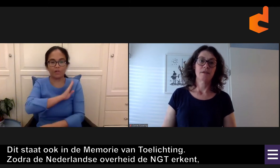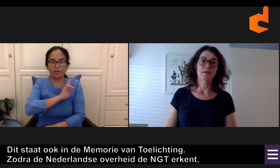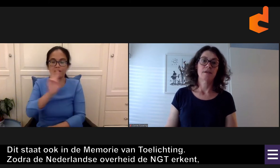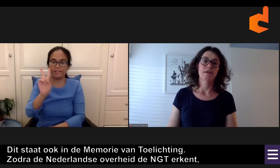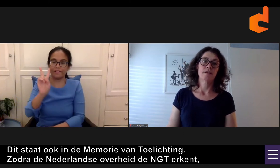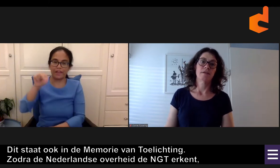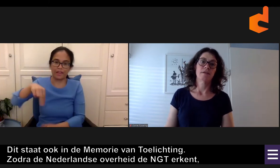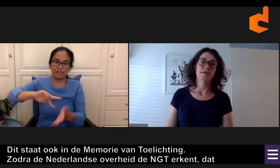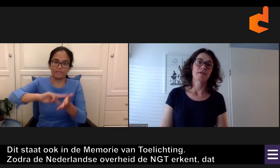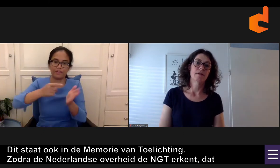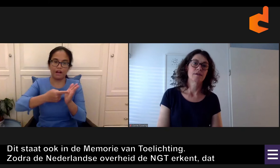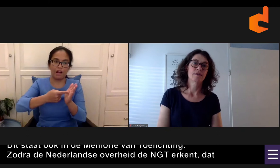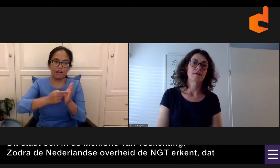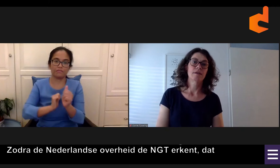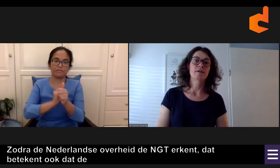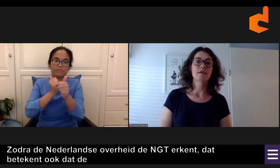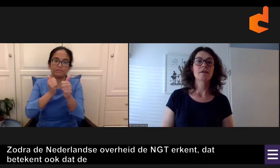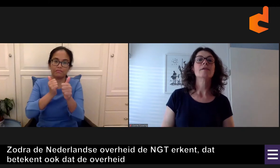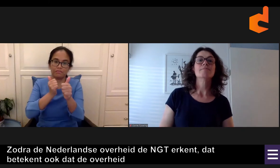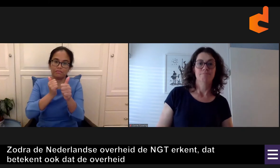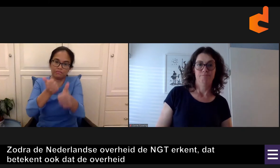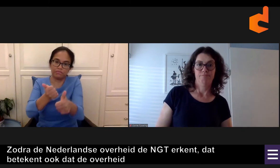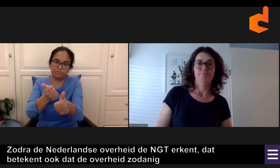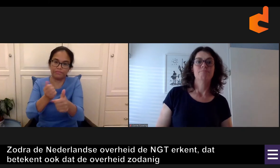Dat betekent ook dat de overheid zodanig het VN-verdrag ook volgt.